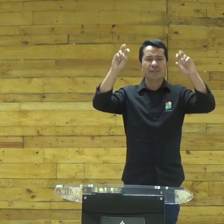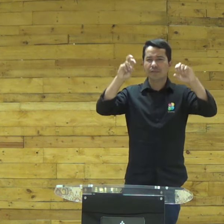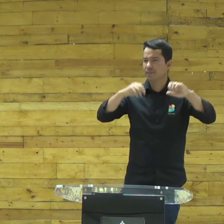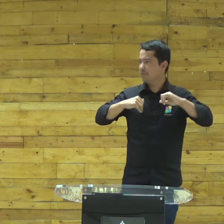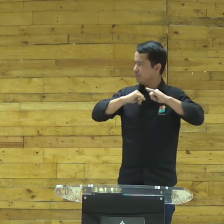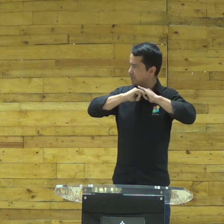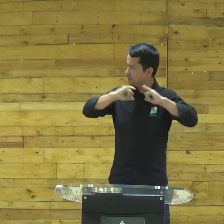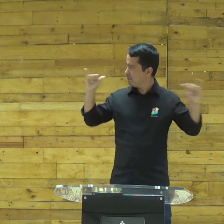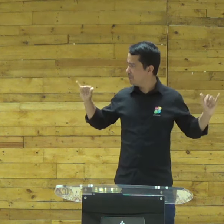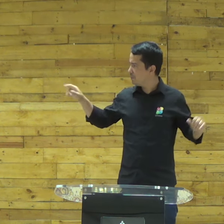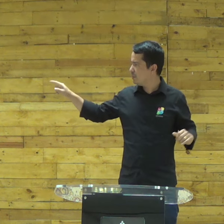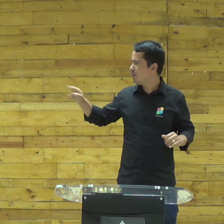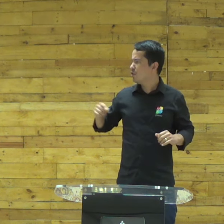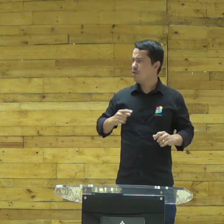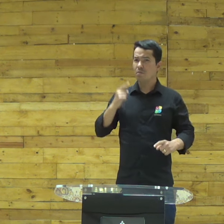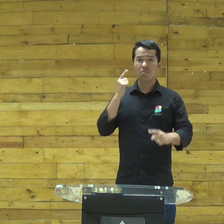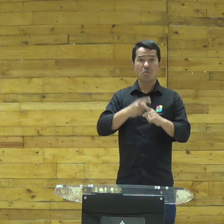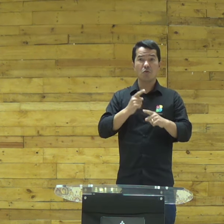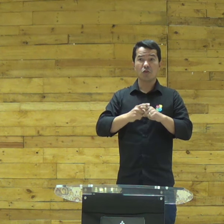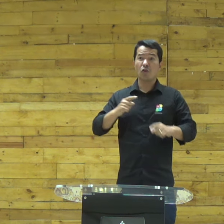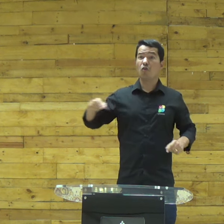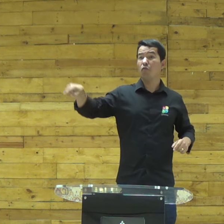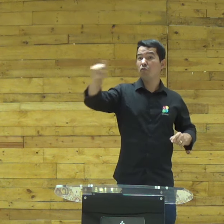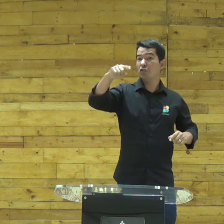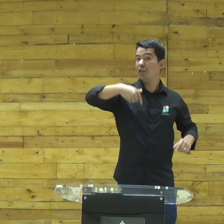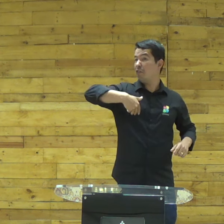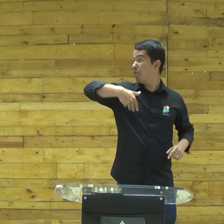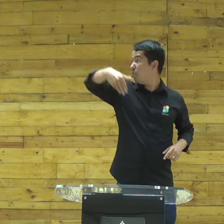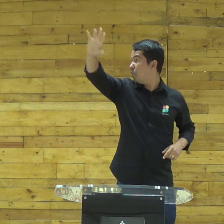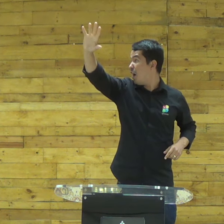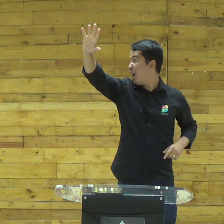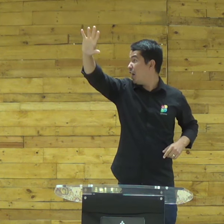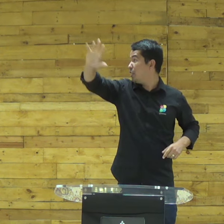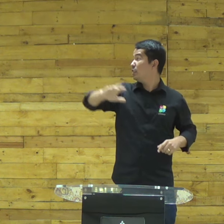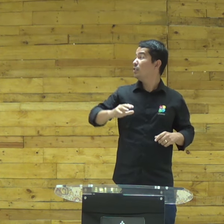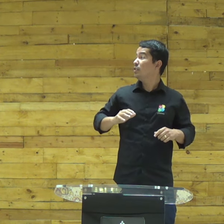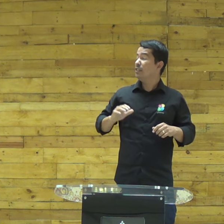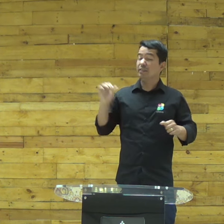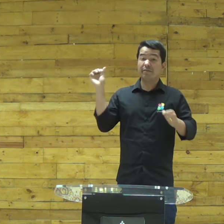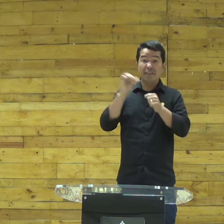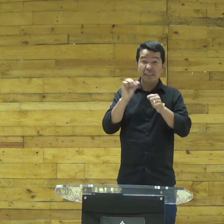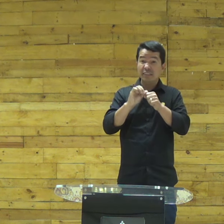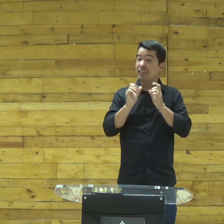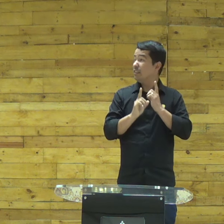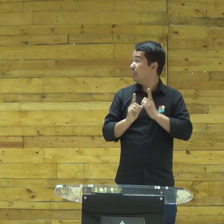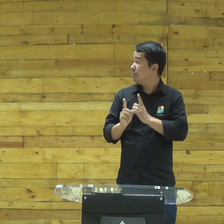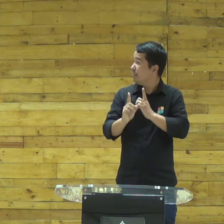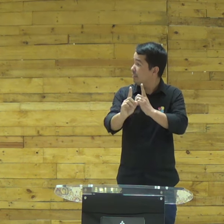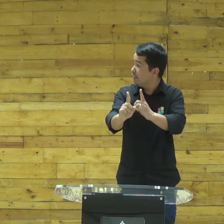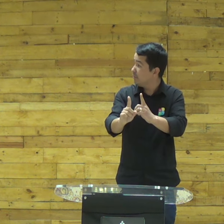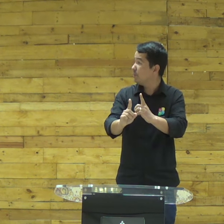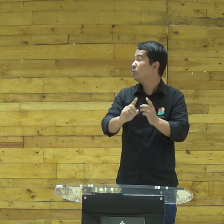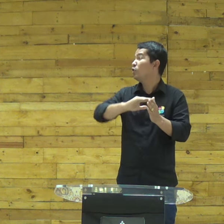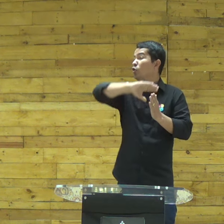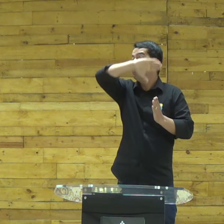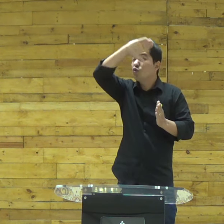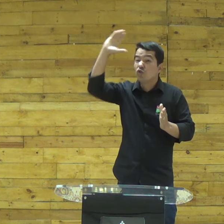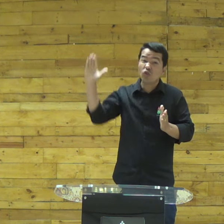19 diz proclamarmos e o evangelho então diz portanto vai fazei